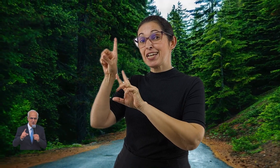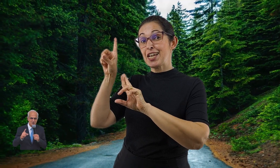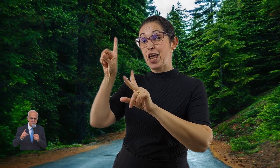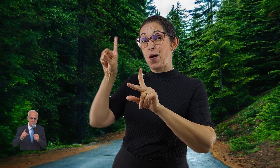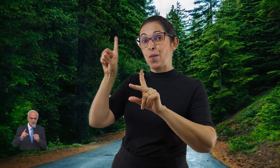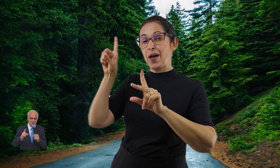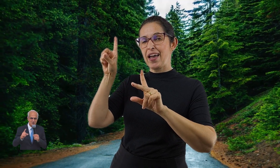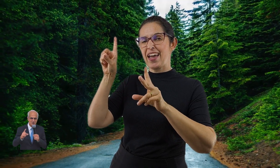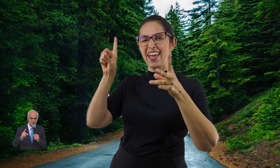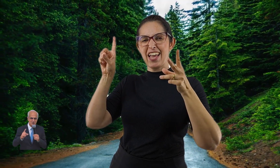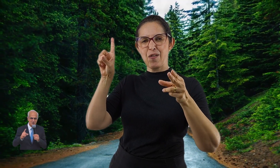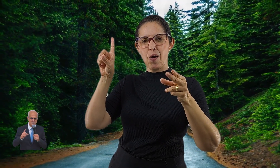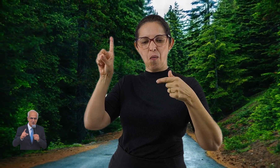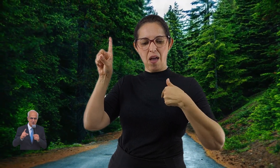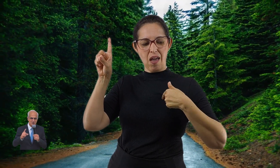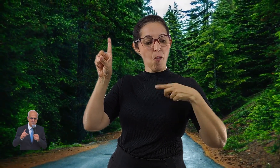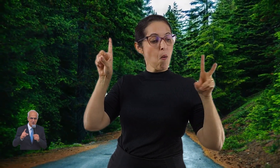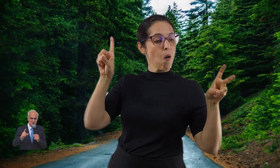Deus não vê como você vê.